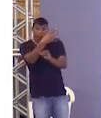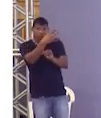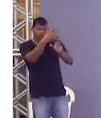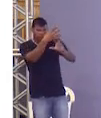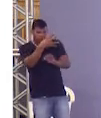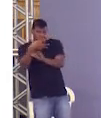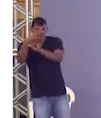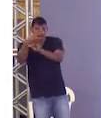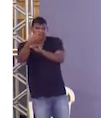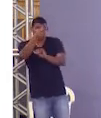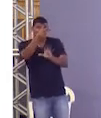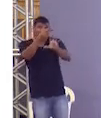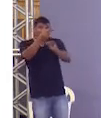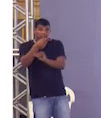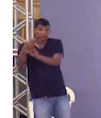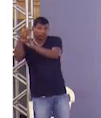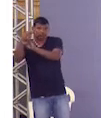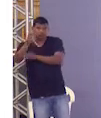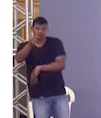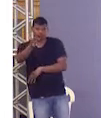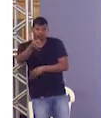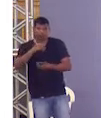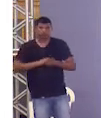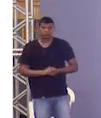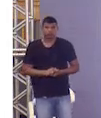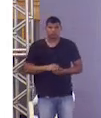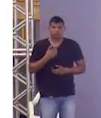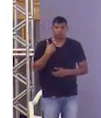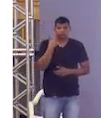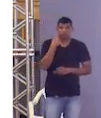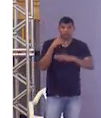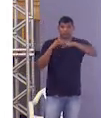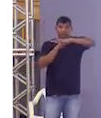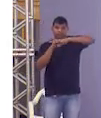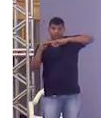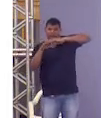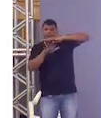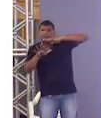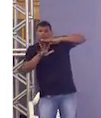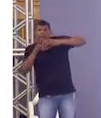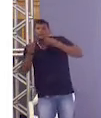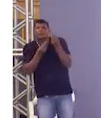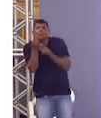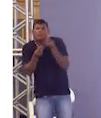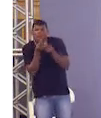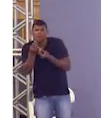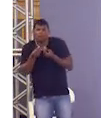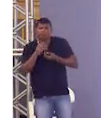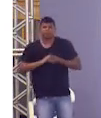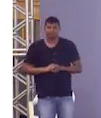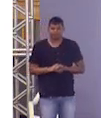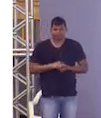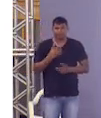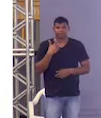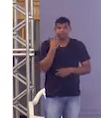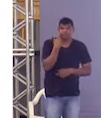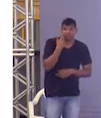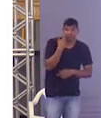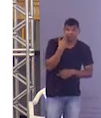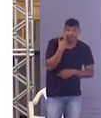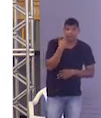embaixo. Embaixo é assim, ó. Você vai olhar quantos algarismos existem